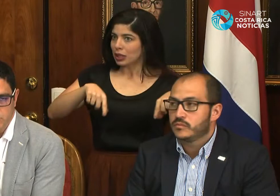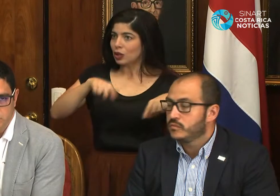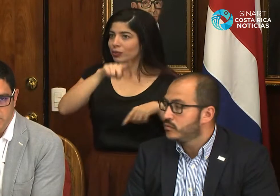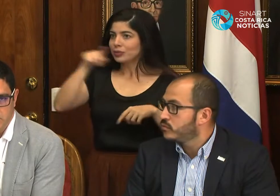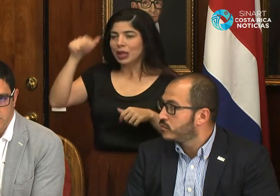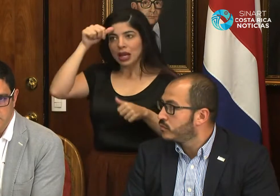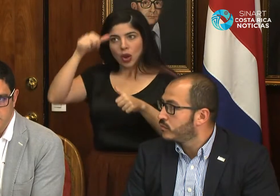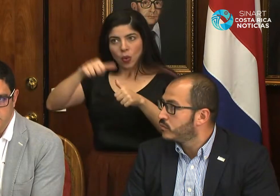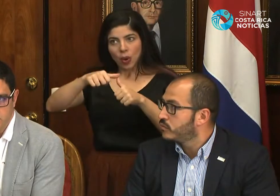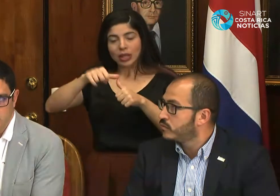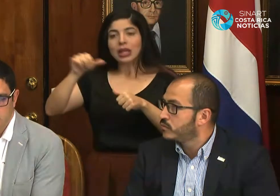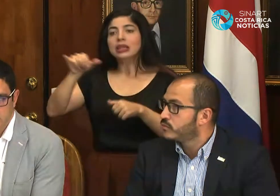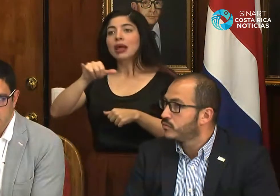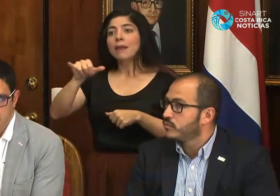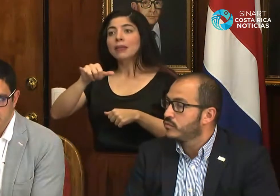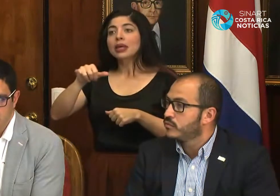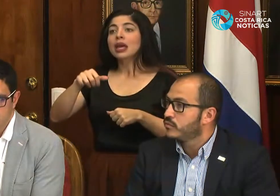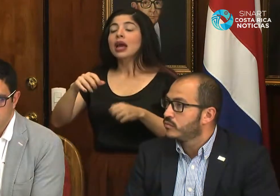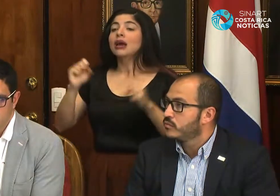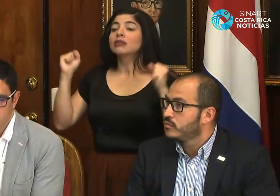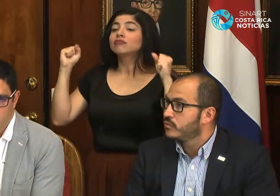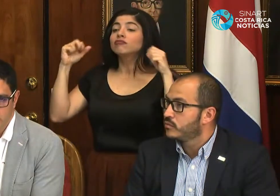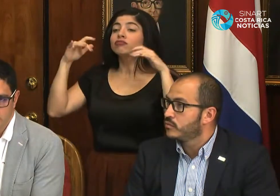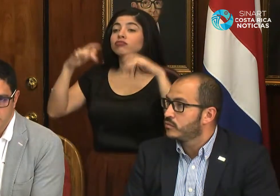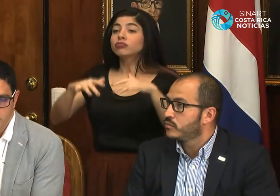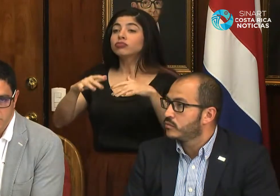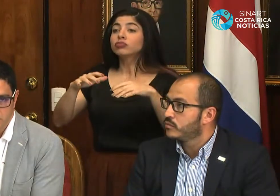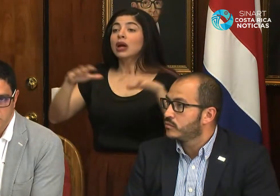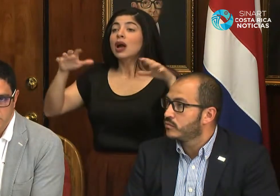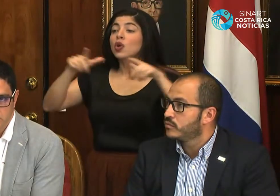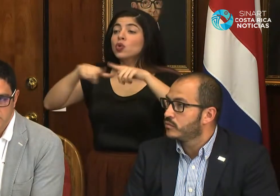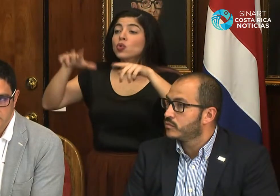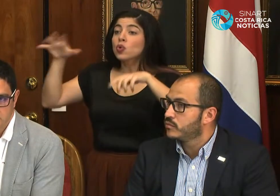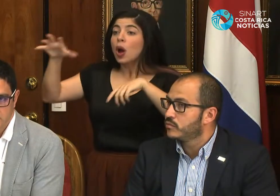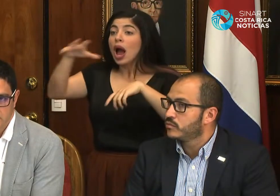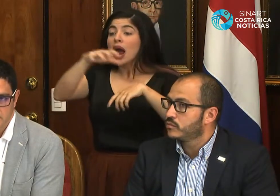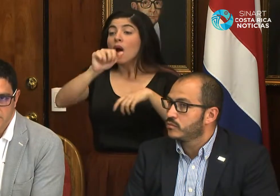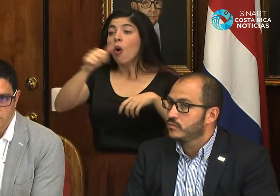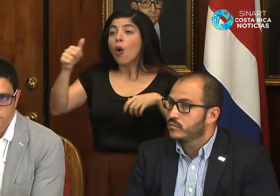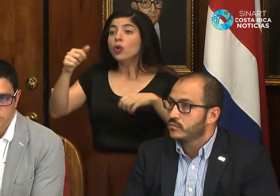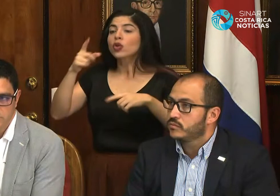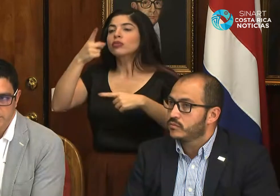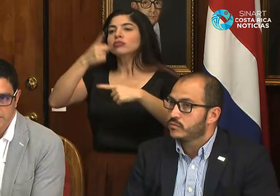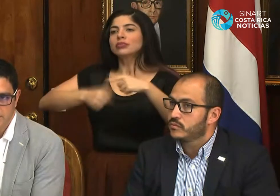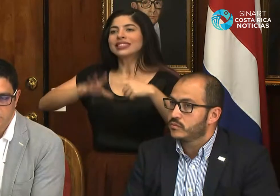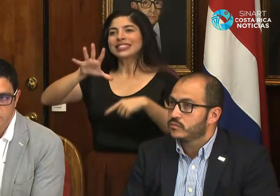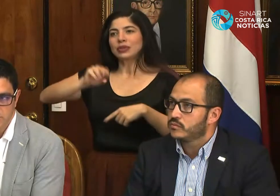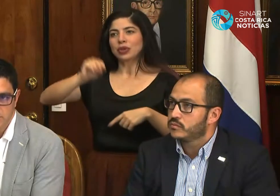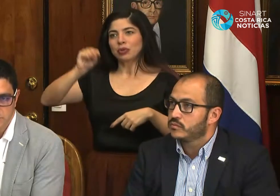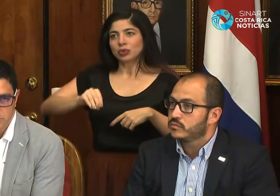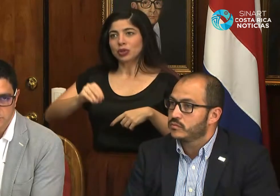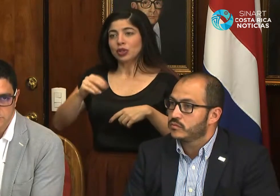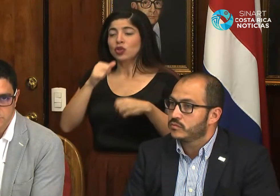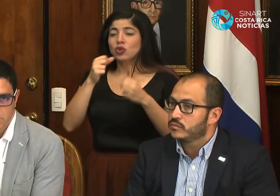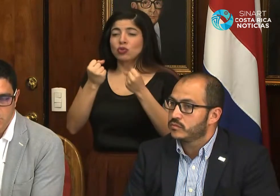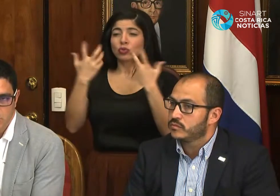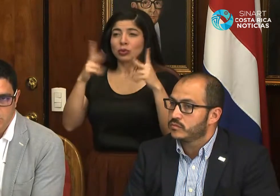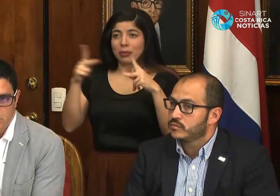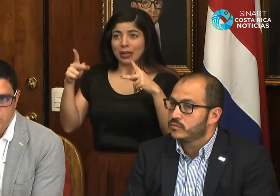Recuerden que hemos sumado la disminución en la capacidad instalada un 50% de otras actividades que no son de tanta